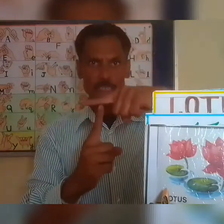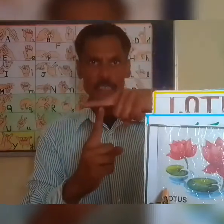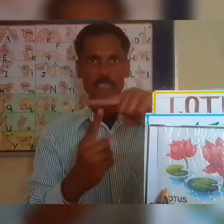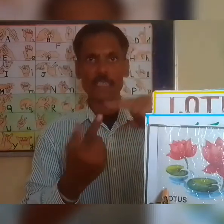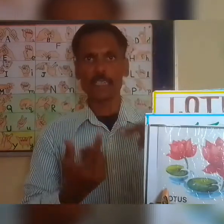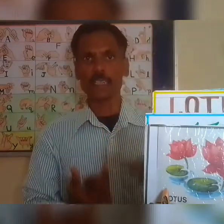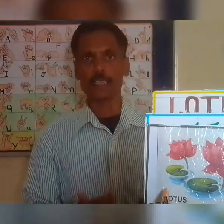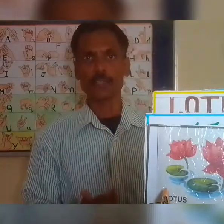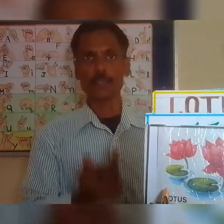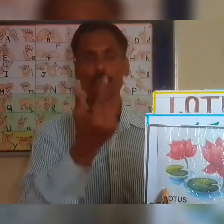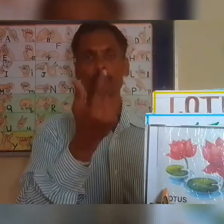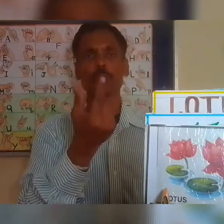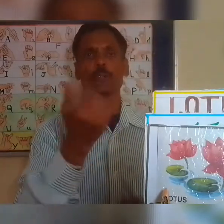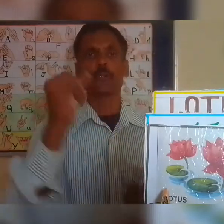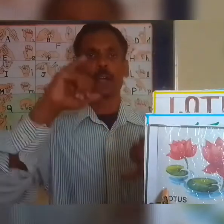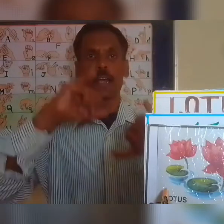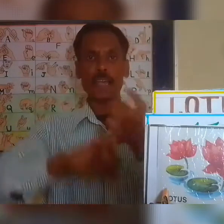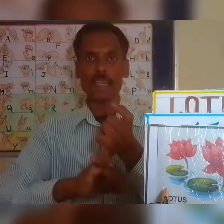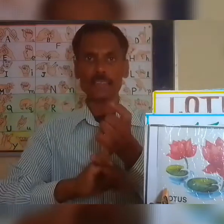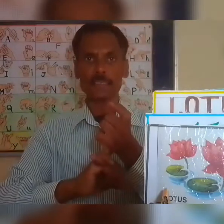U S